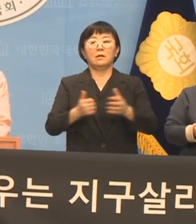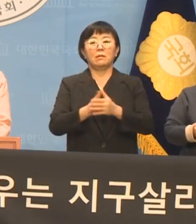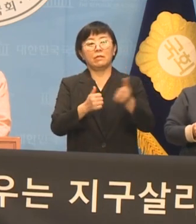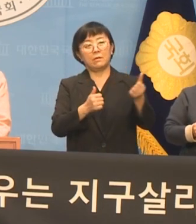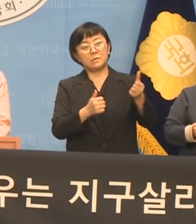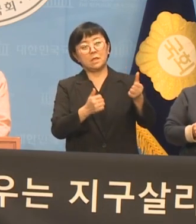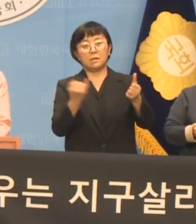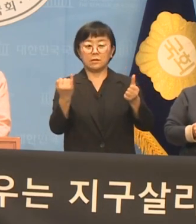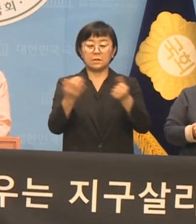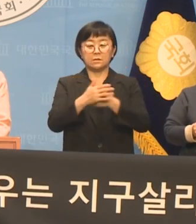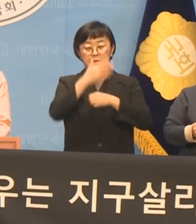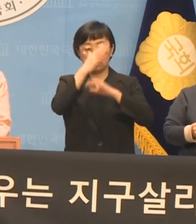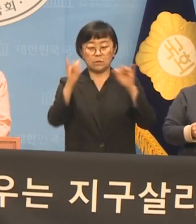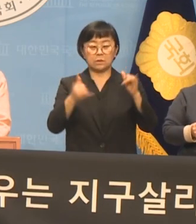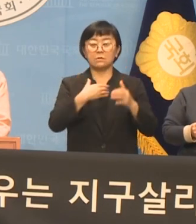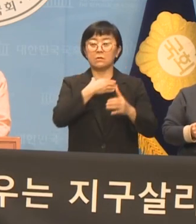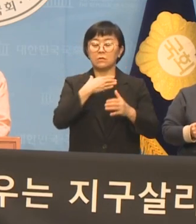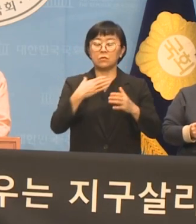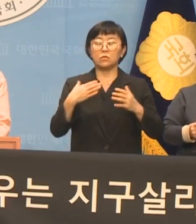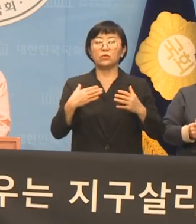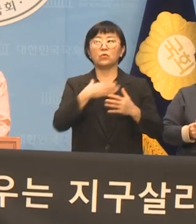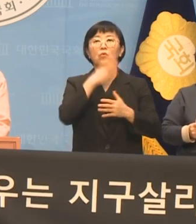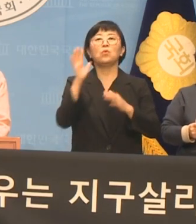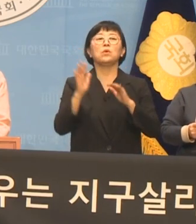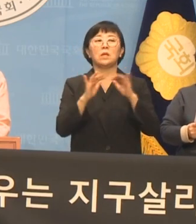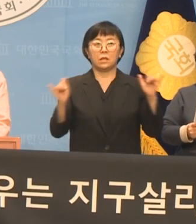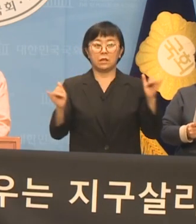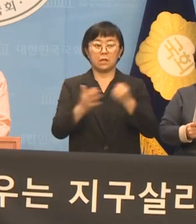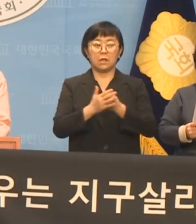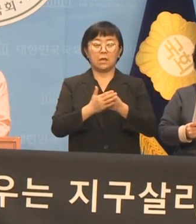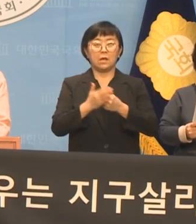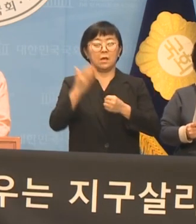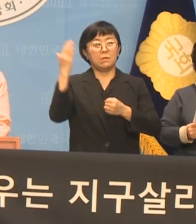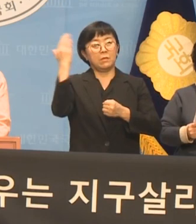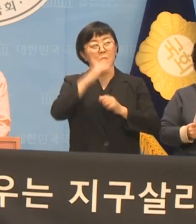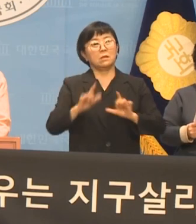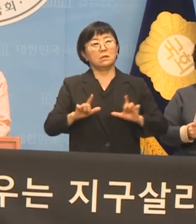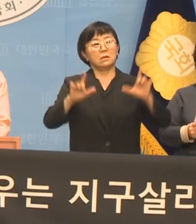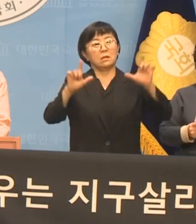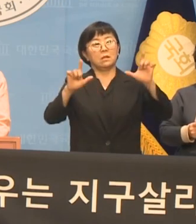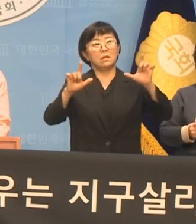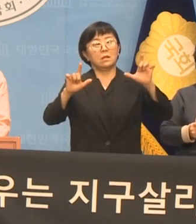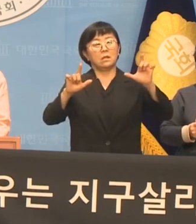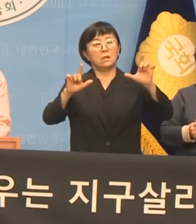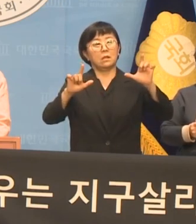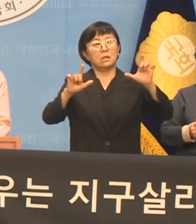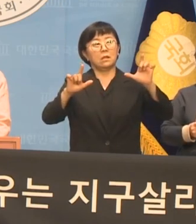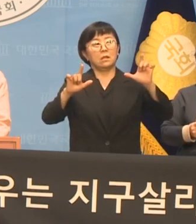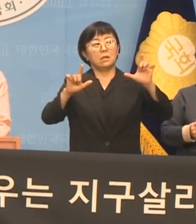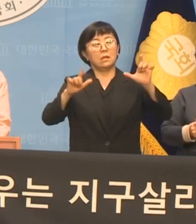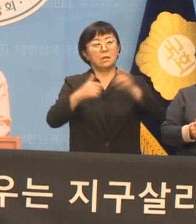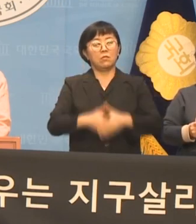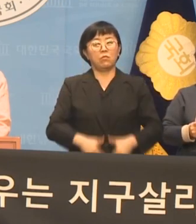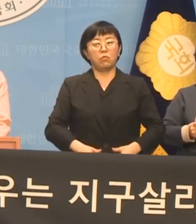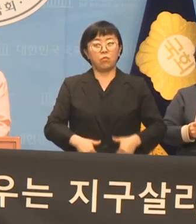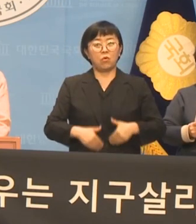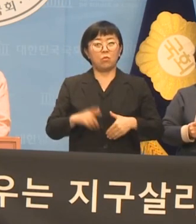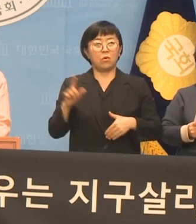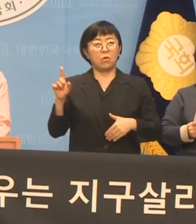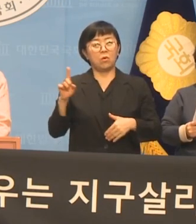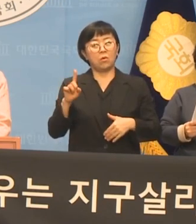여자 젊은이 어른 모두가 맑은 날의 흥취를 도두어 봄이